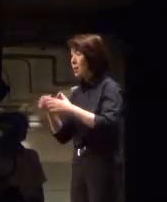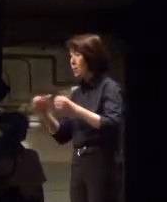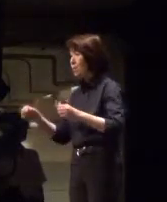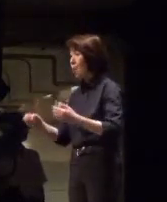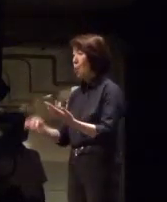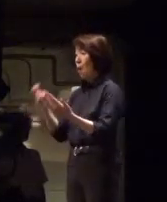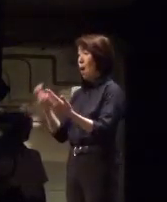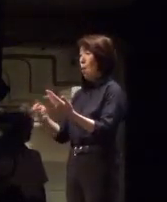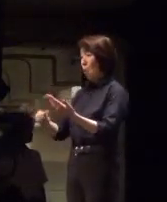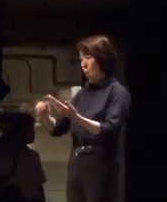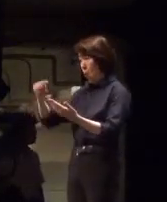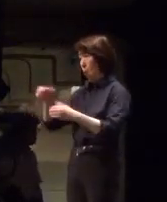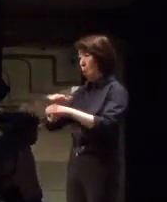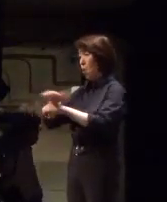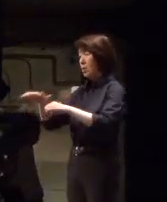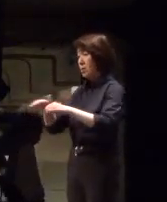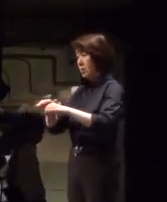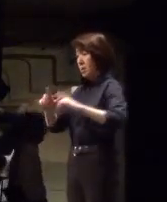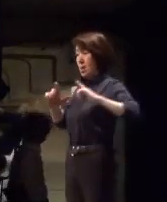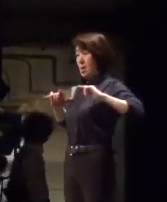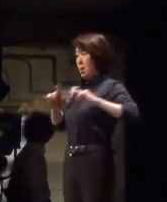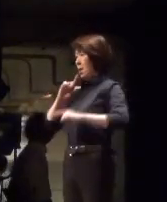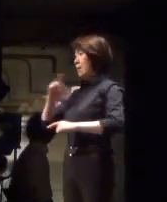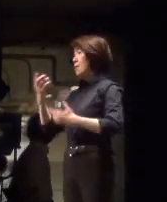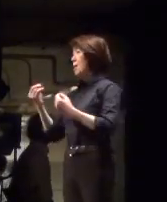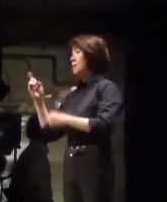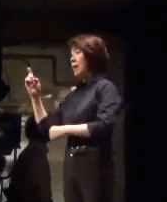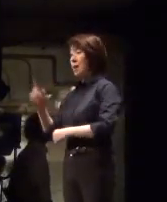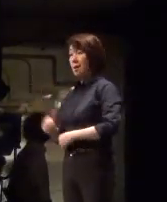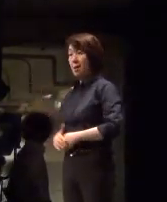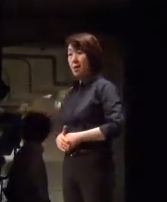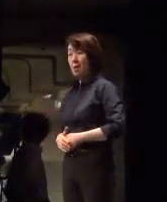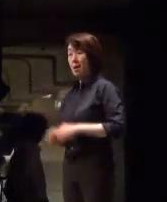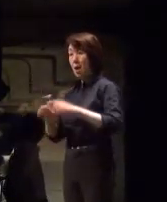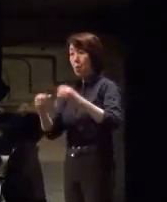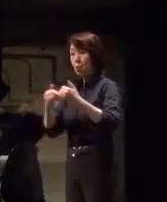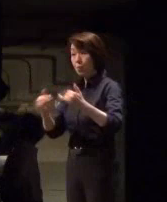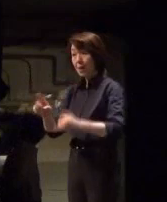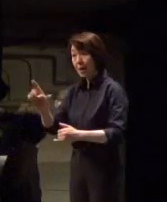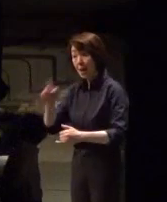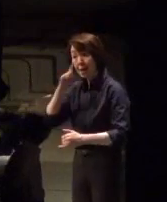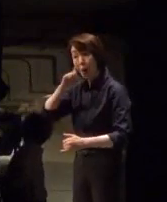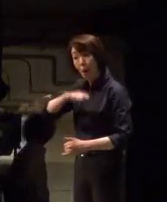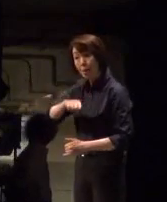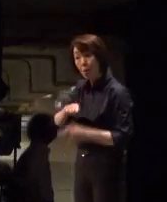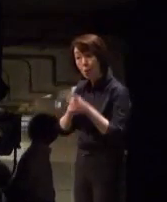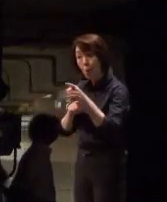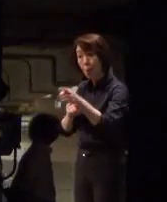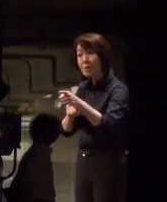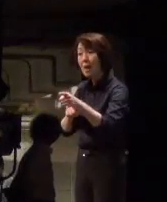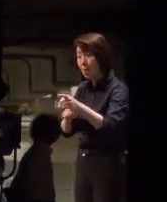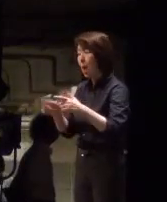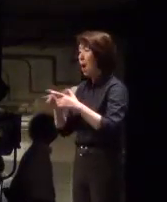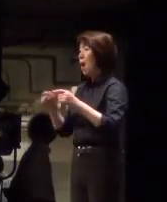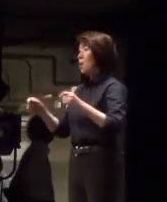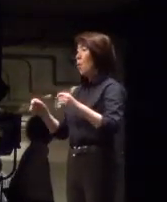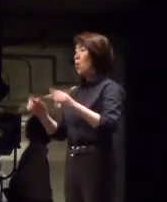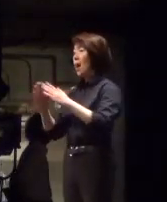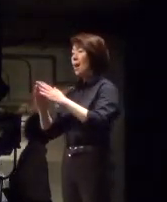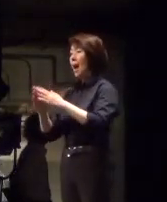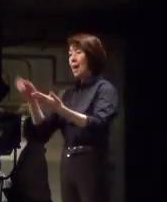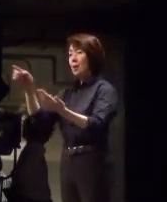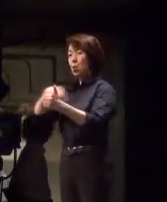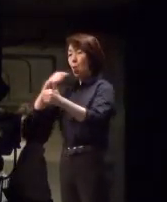国家と自分のことを呼んできました。国民が何か悪いことをすれば国家はちゃんと処罰す